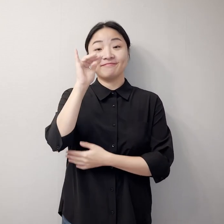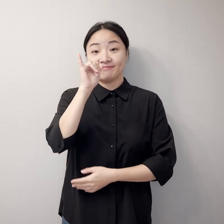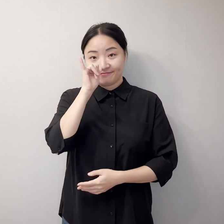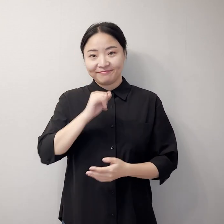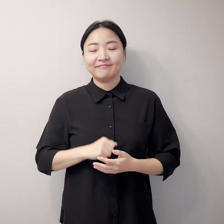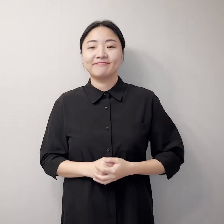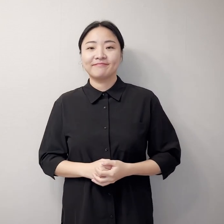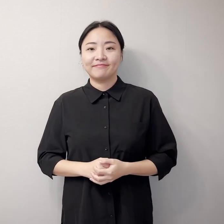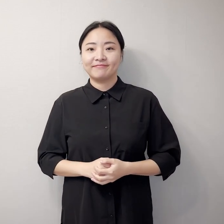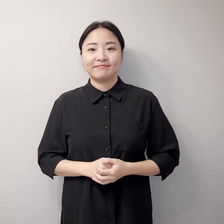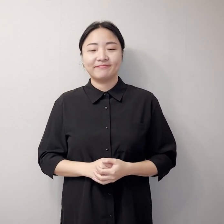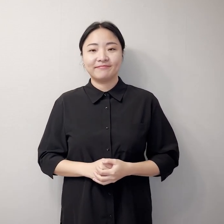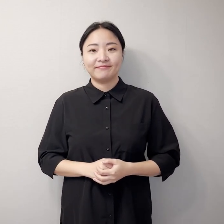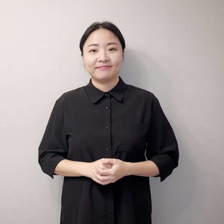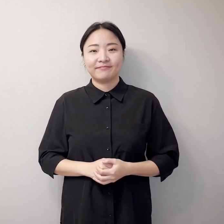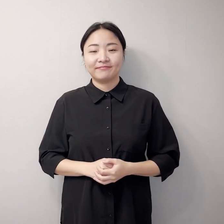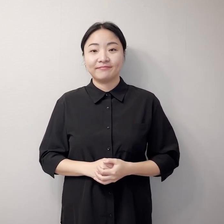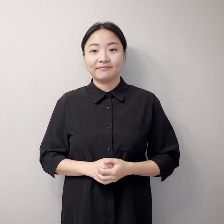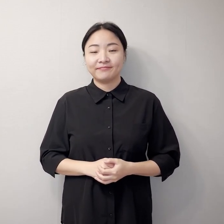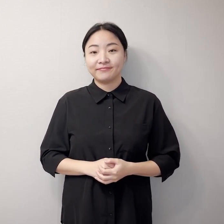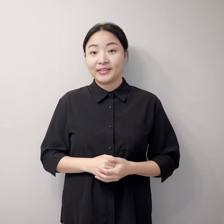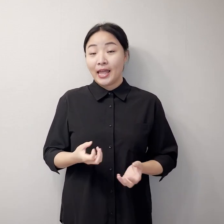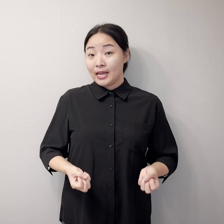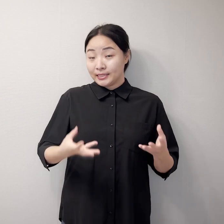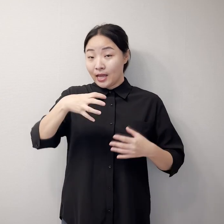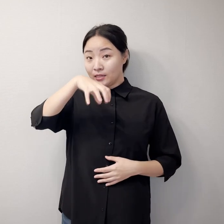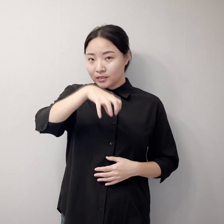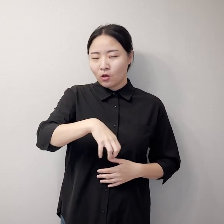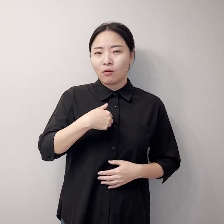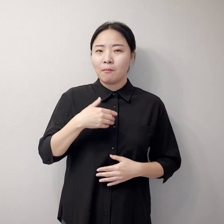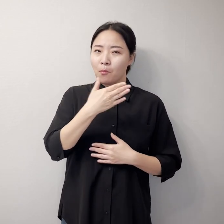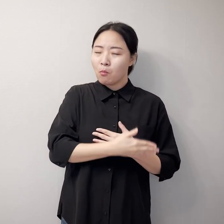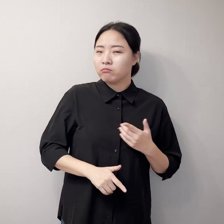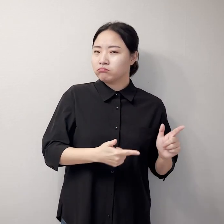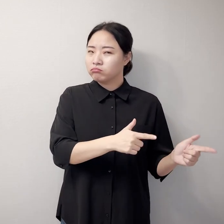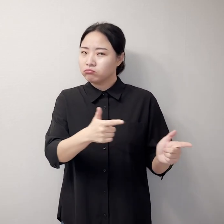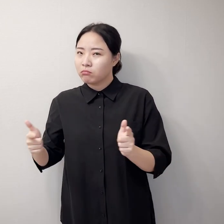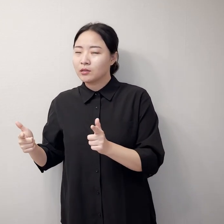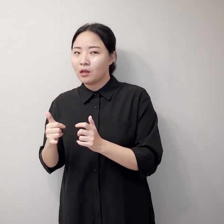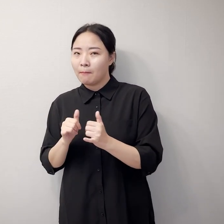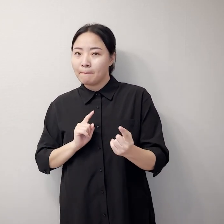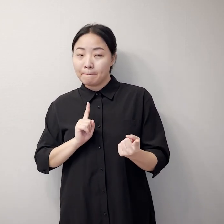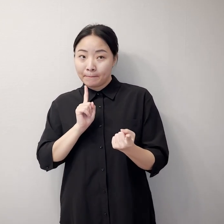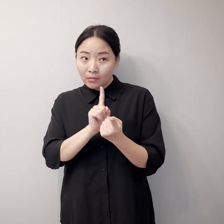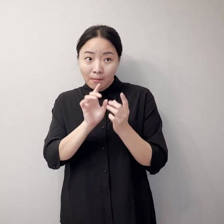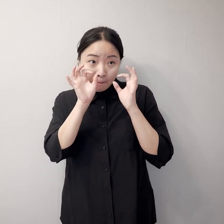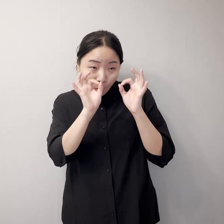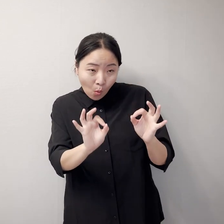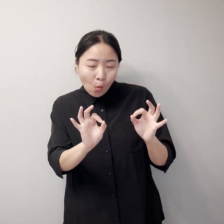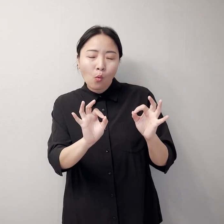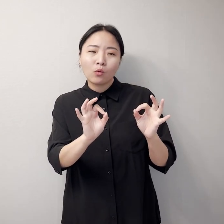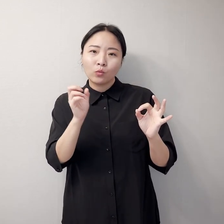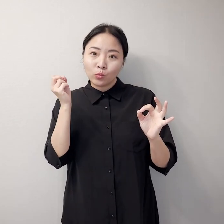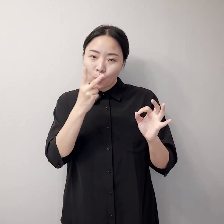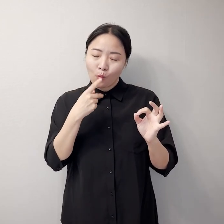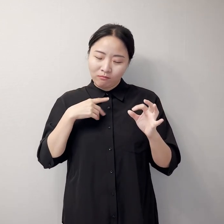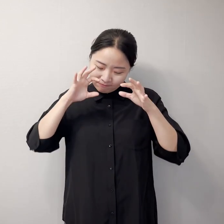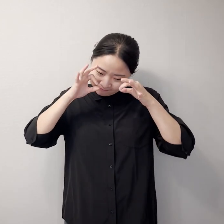구성될 이번 행사에서 다양한 몸들을 마주하고 그 몸들 사이에 나의 몸을 놓아보는 시간을